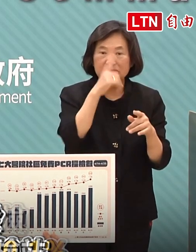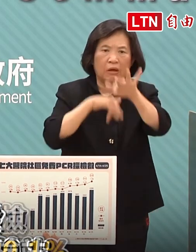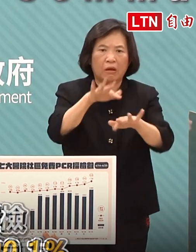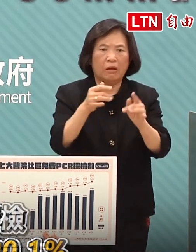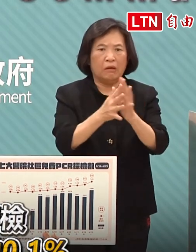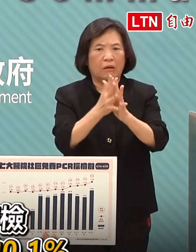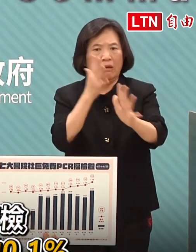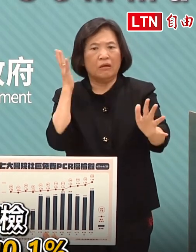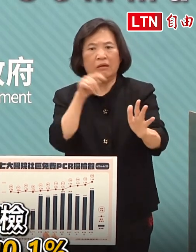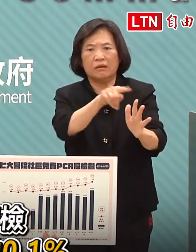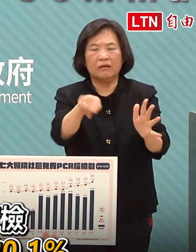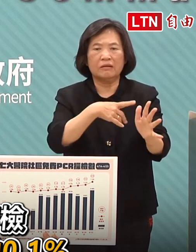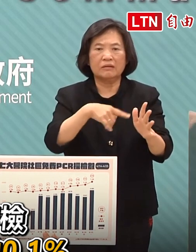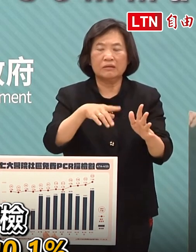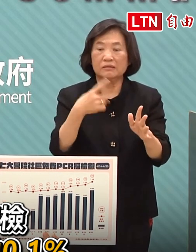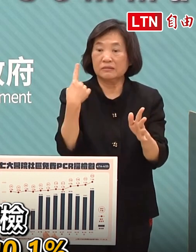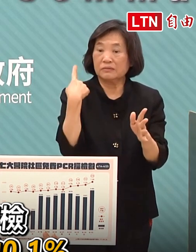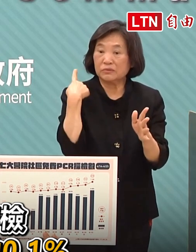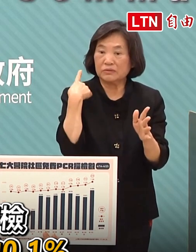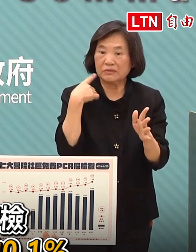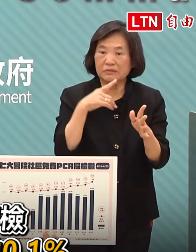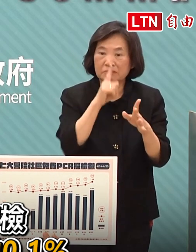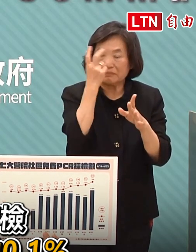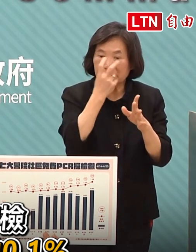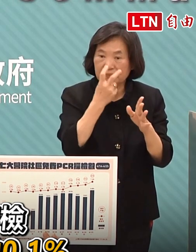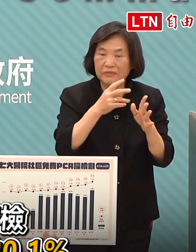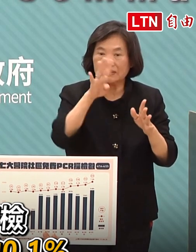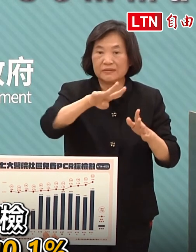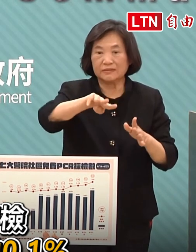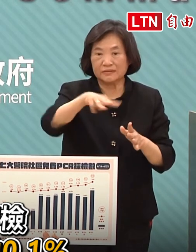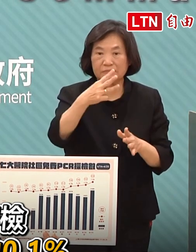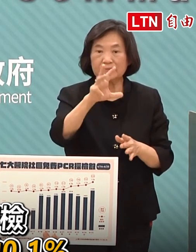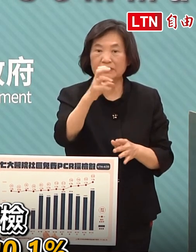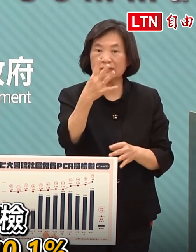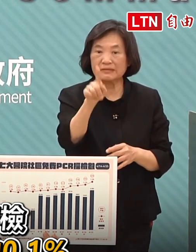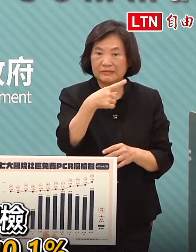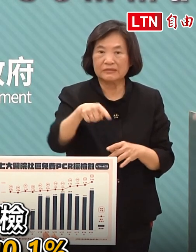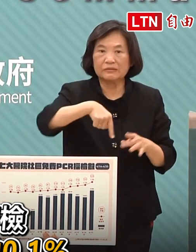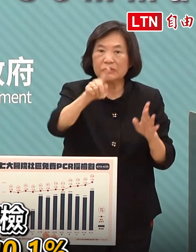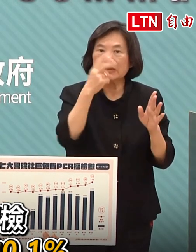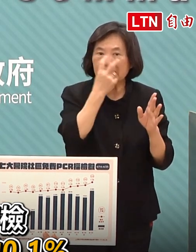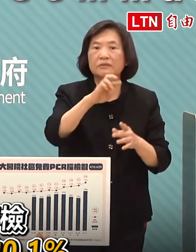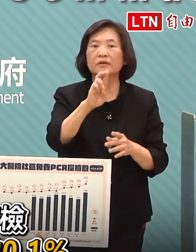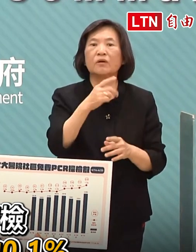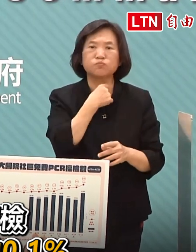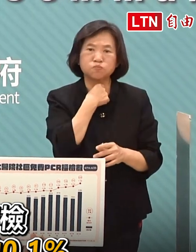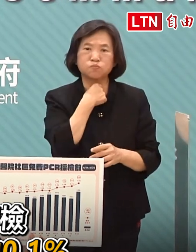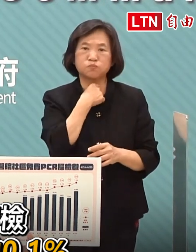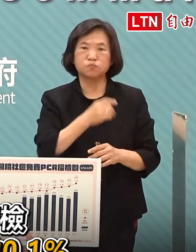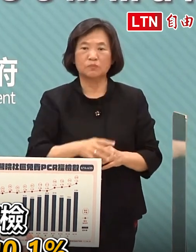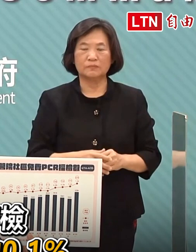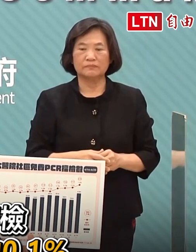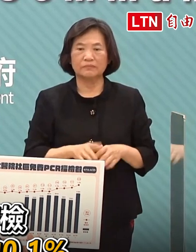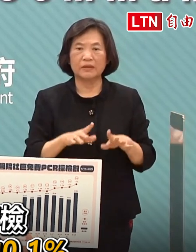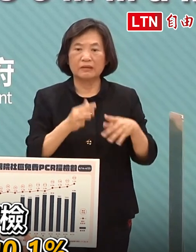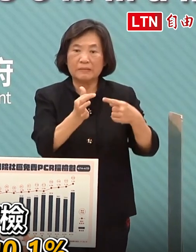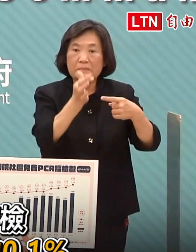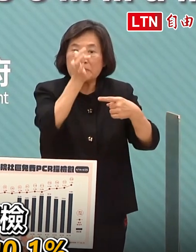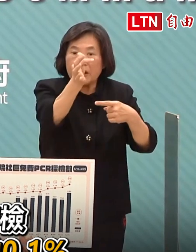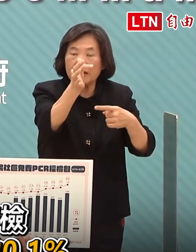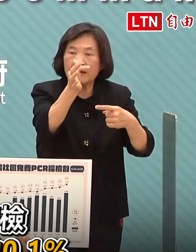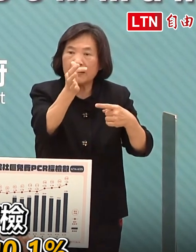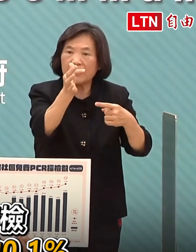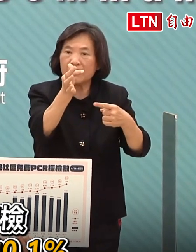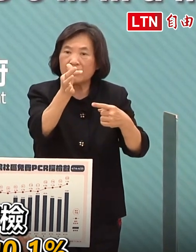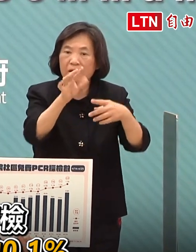嘛。到昨天已经到了4384人了，可是那个阳性率你知道